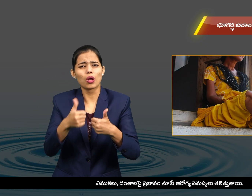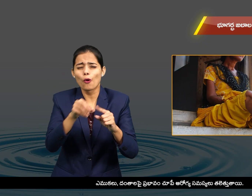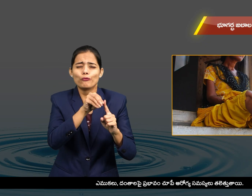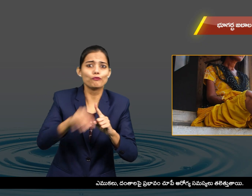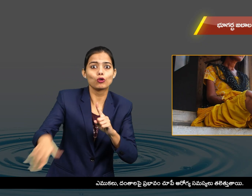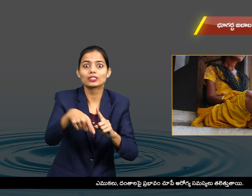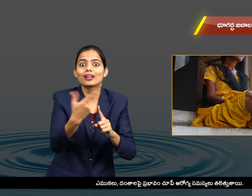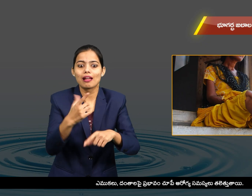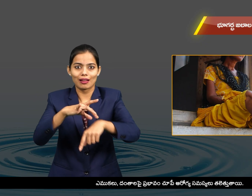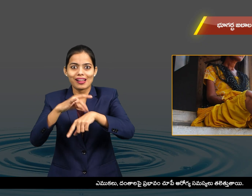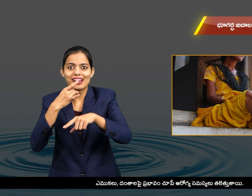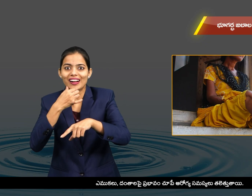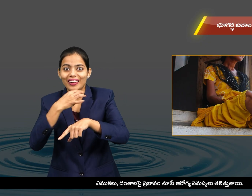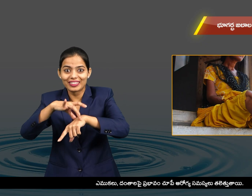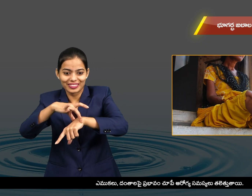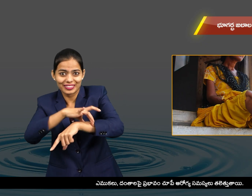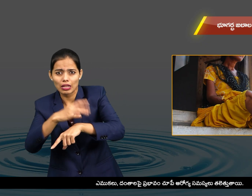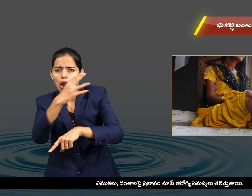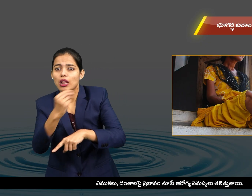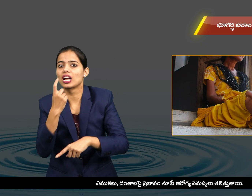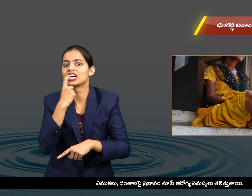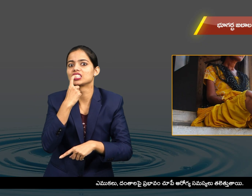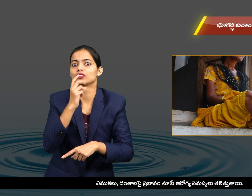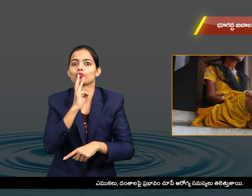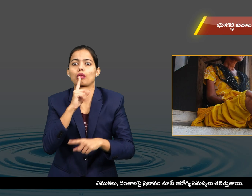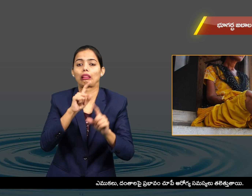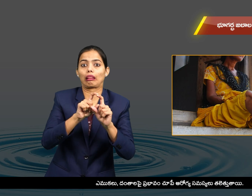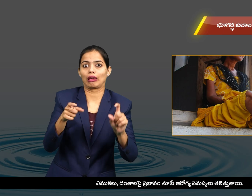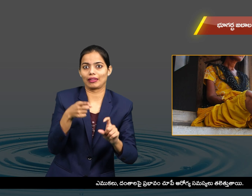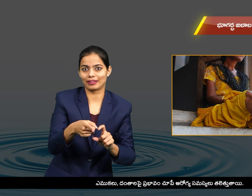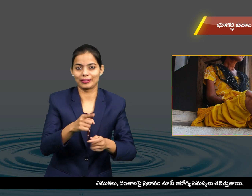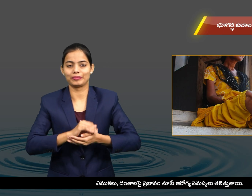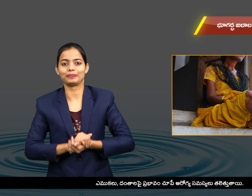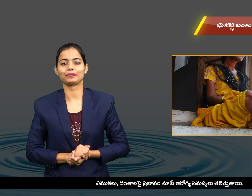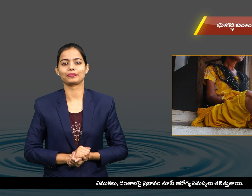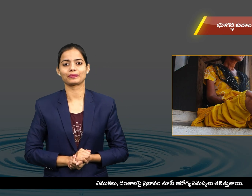ఎముకలు, దంతాలపై ప్రభావం చూపే ఆరోగ్య సమస్యలు తలెత్తుతాయి.